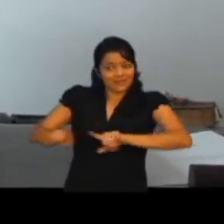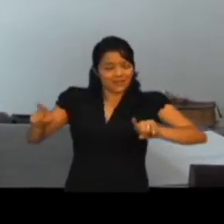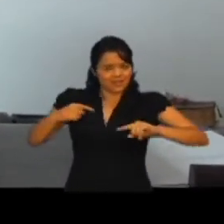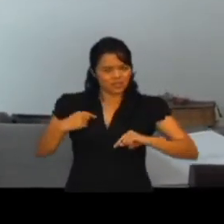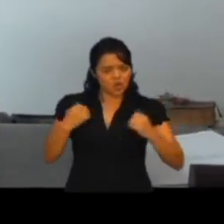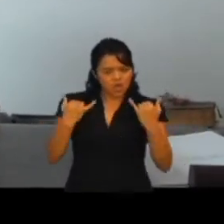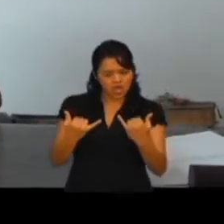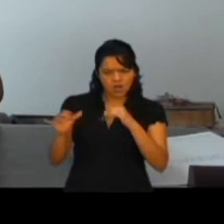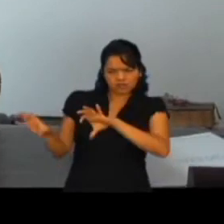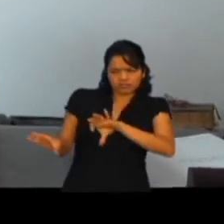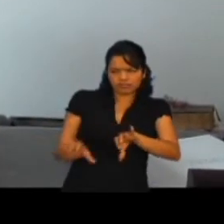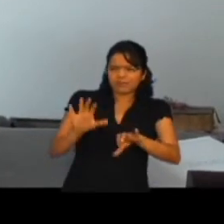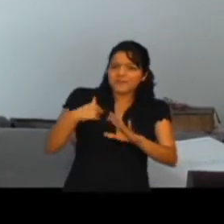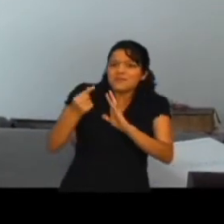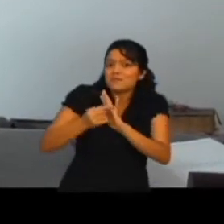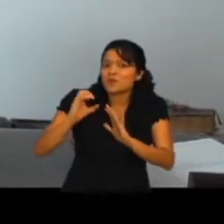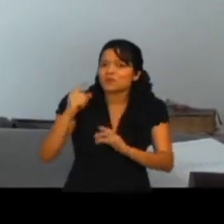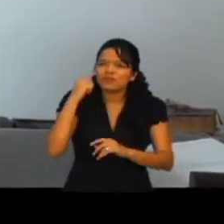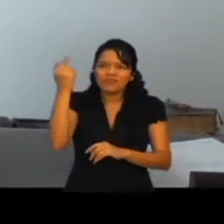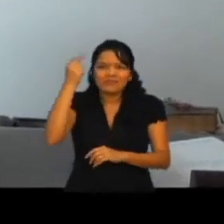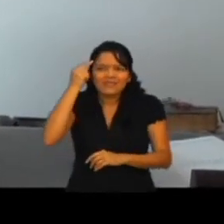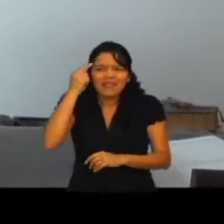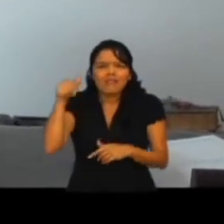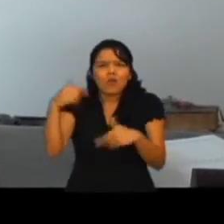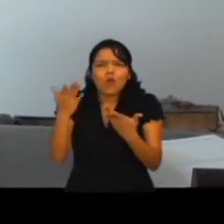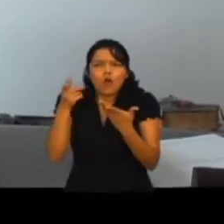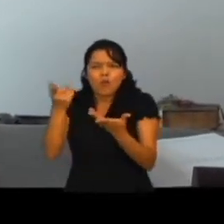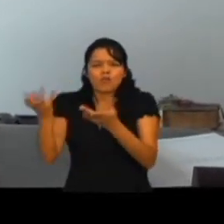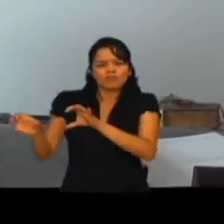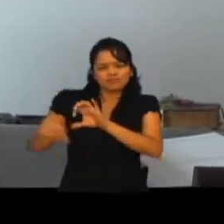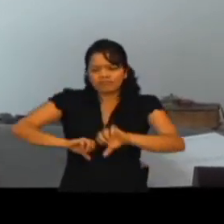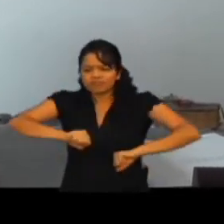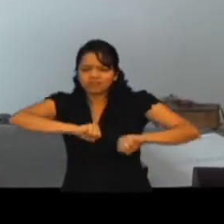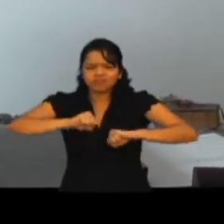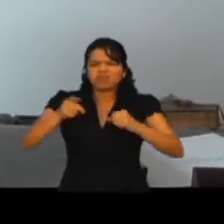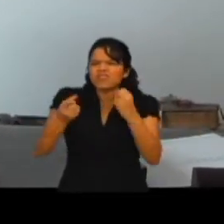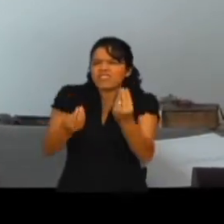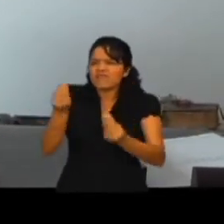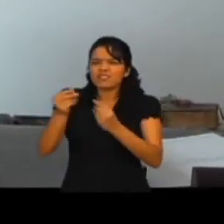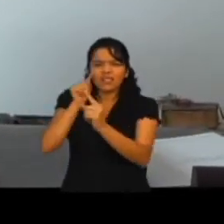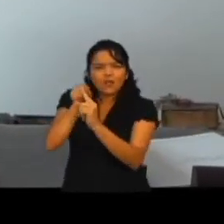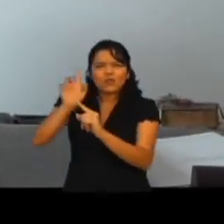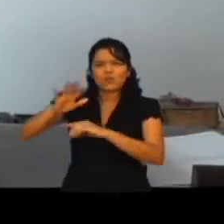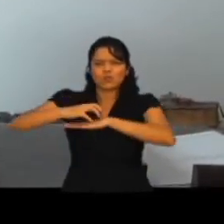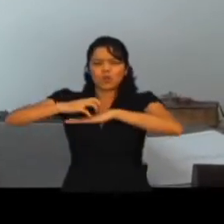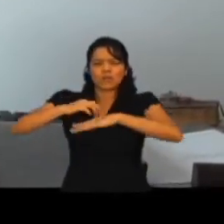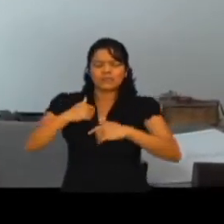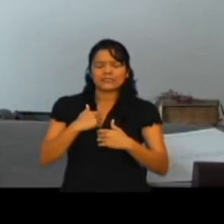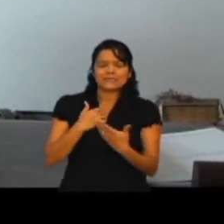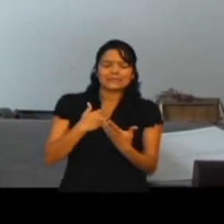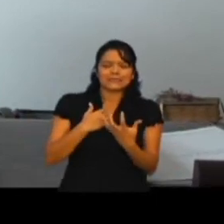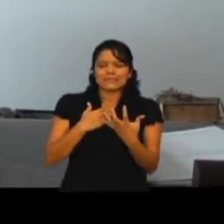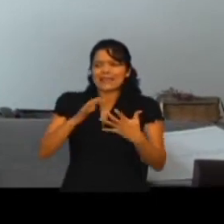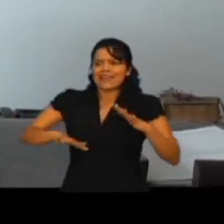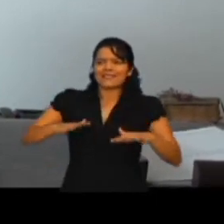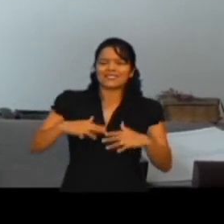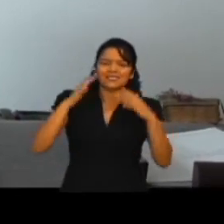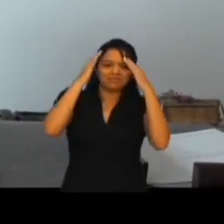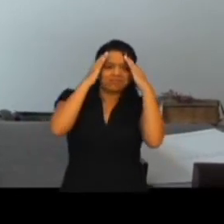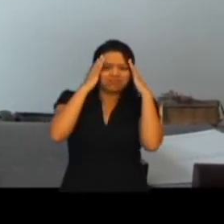actuar, por lo menos de mi esposo, sé cómo piensa él, cómo quiere actuar y qué quiere hacer por el Tolima. Entonces también sufro un poquito de